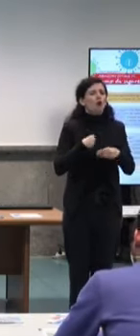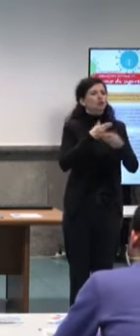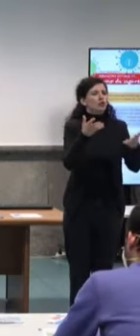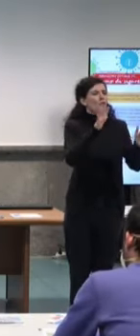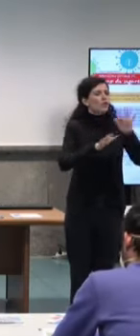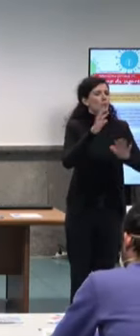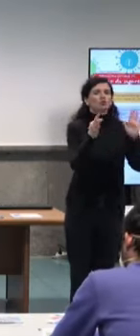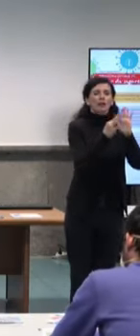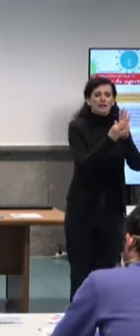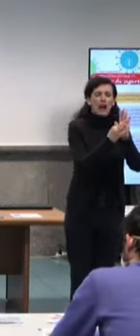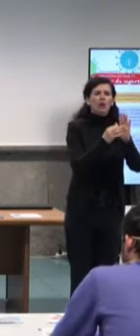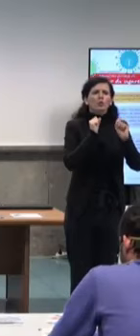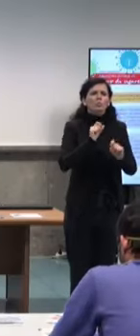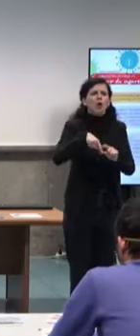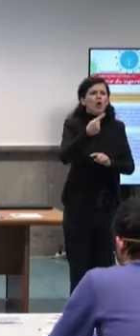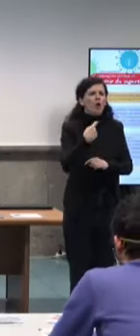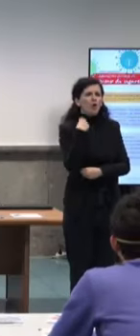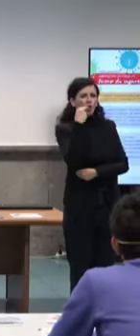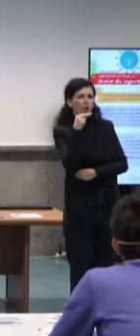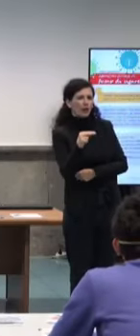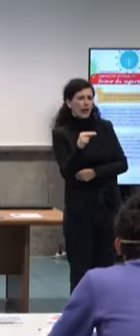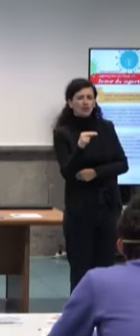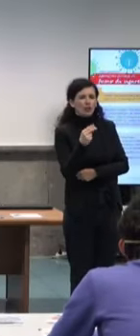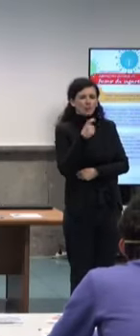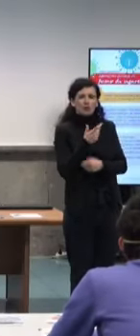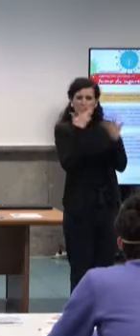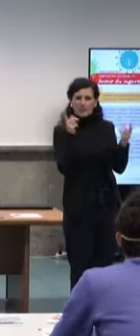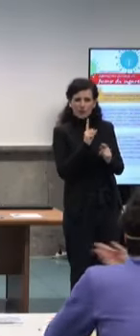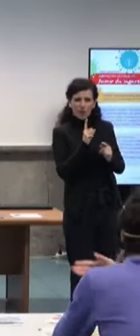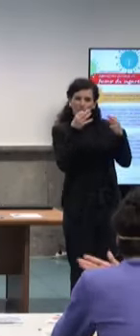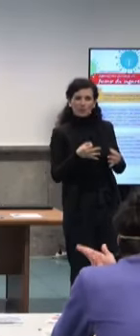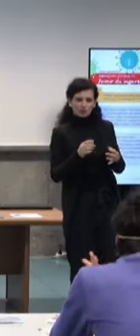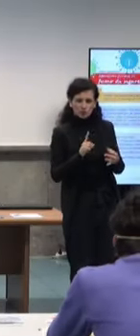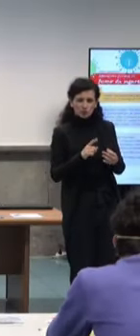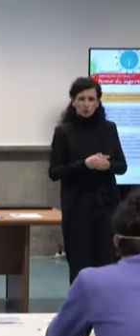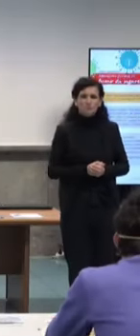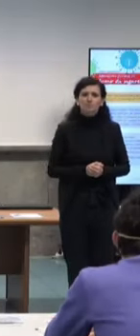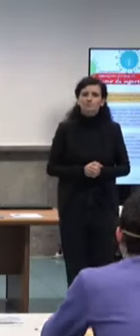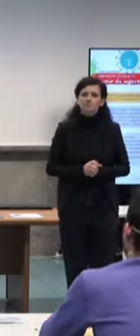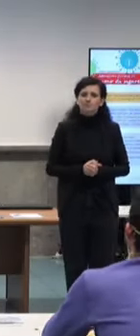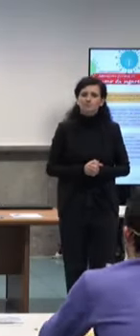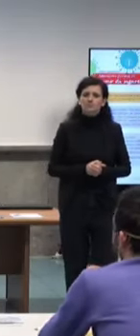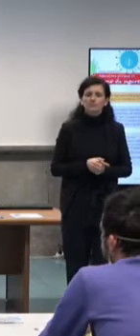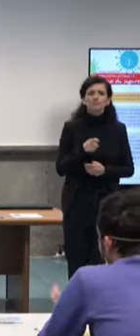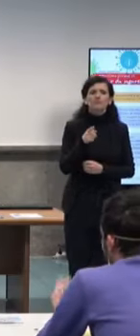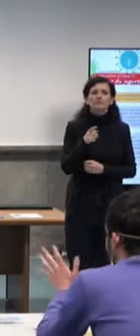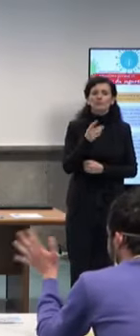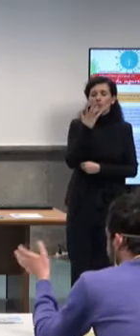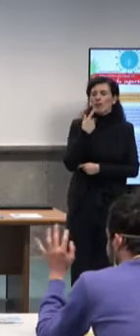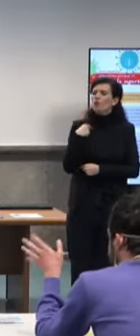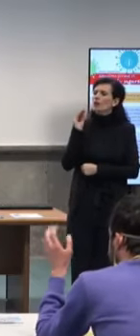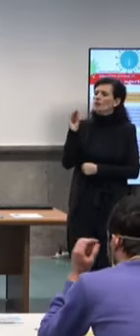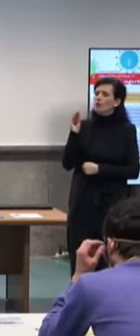dato che poi dobbiamo correggere perché non era sufficientemente solido quindi sì una precisazione